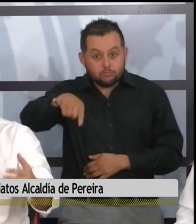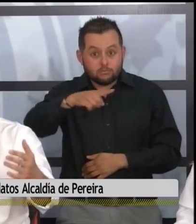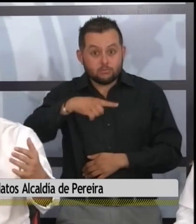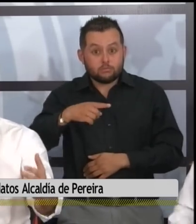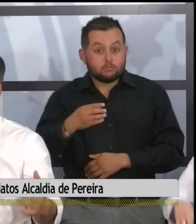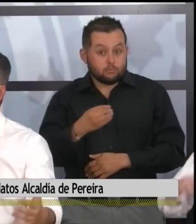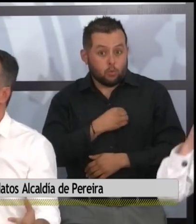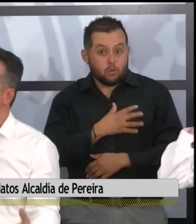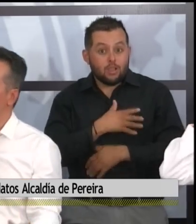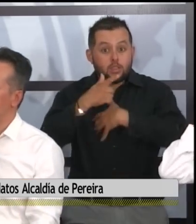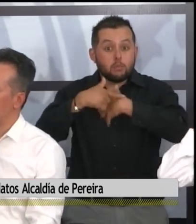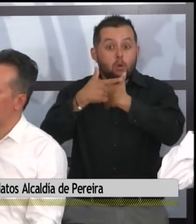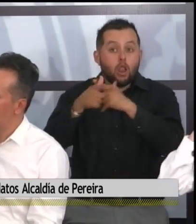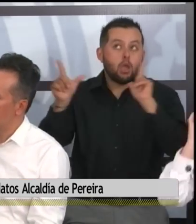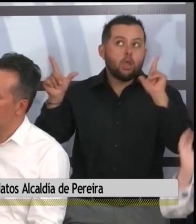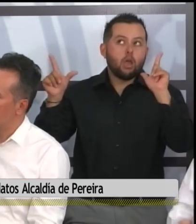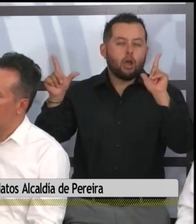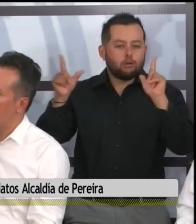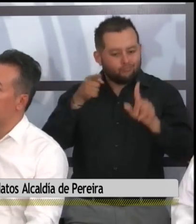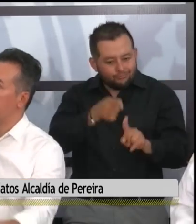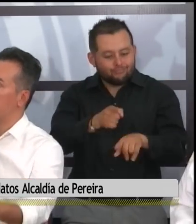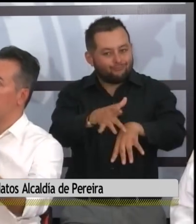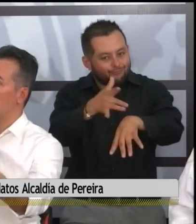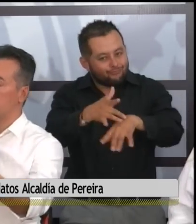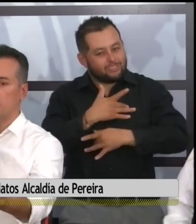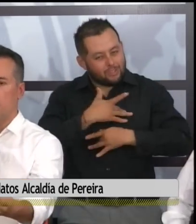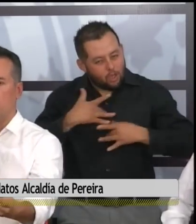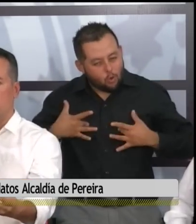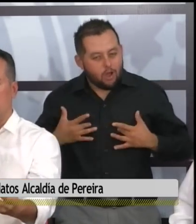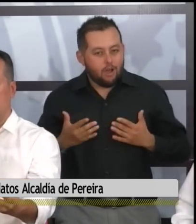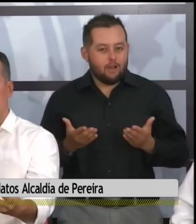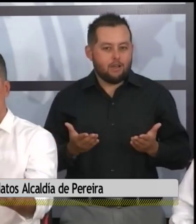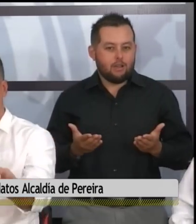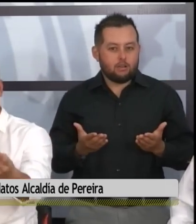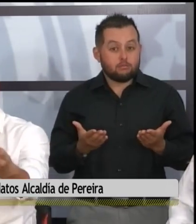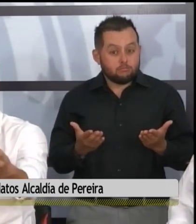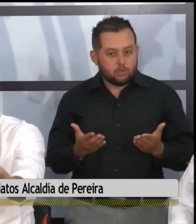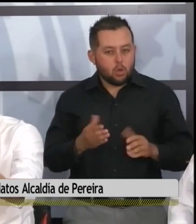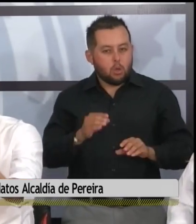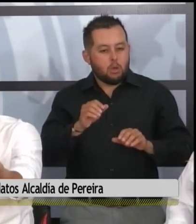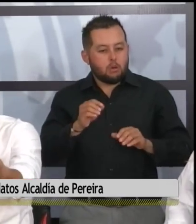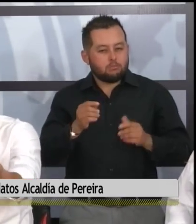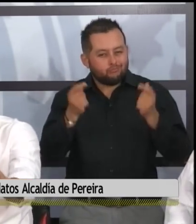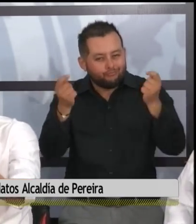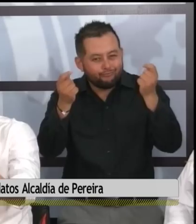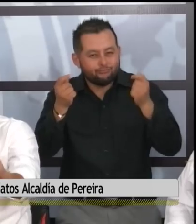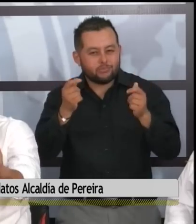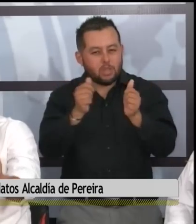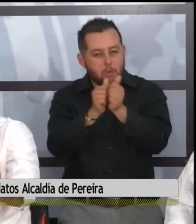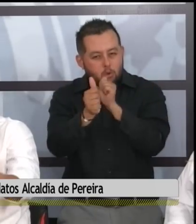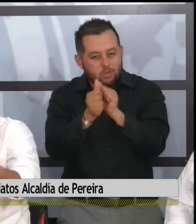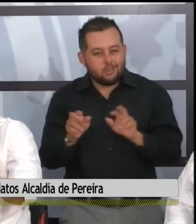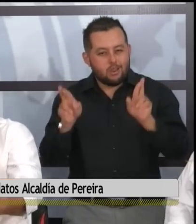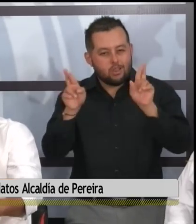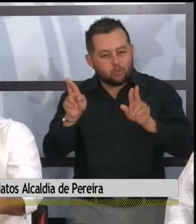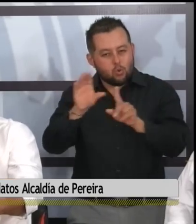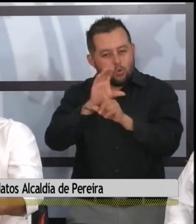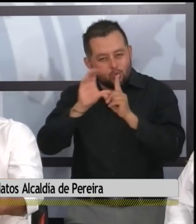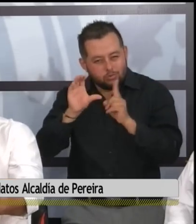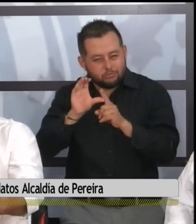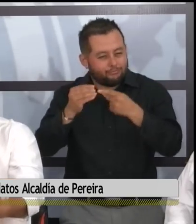oportunidad de utilizar el tiempo libre de manera saludable. Hay que entonces tener oferta en deporte, recreación, arte y